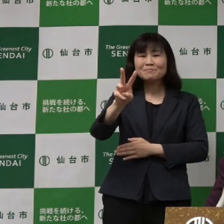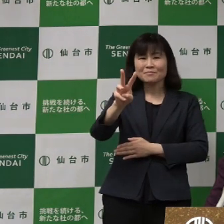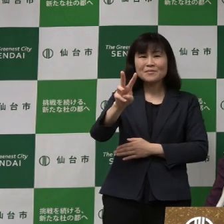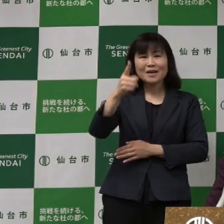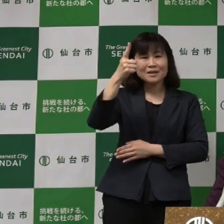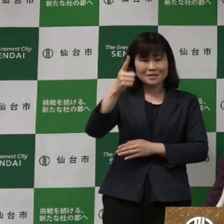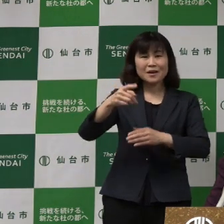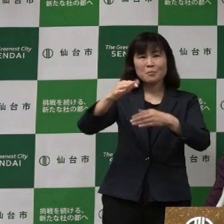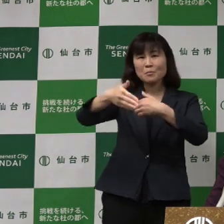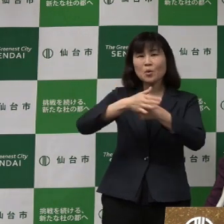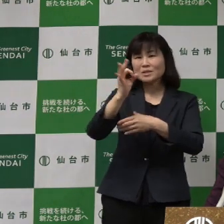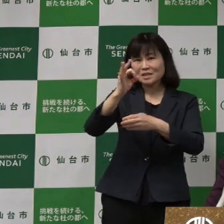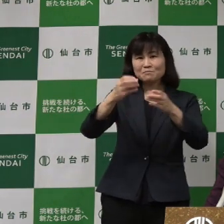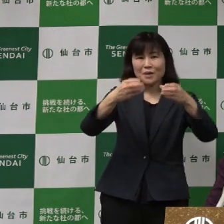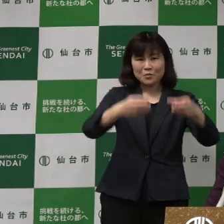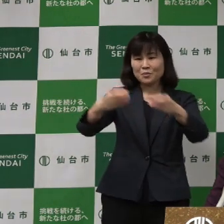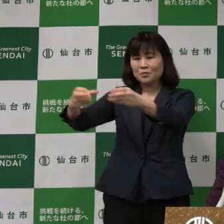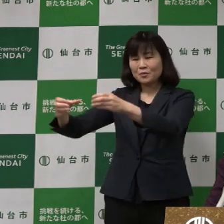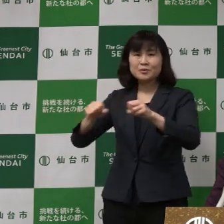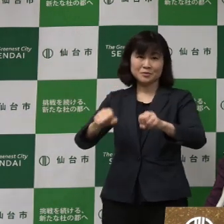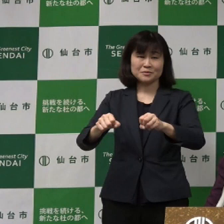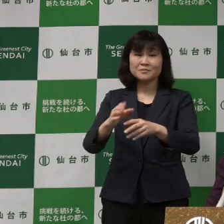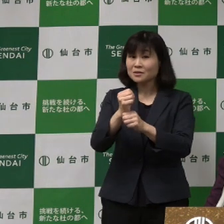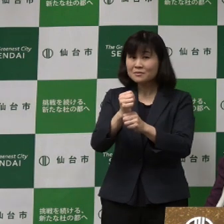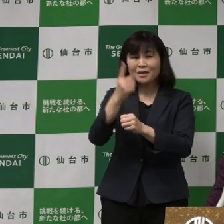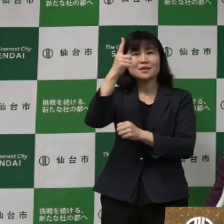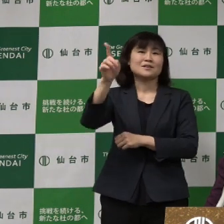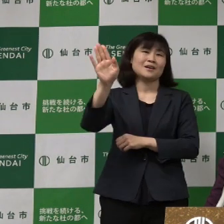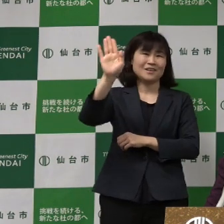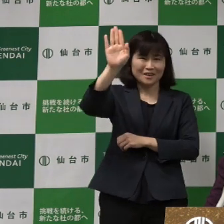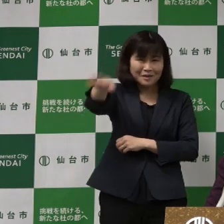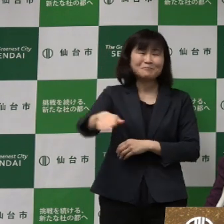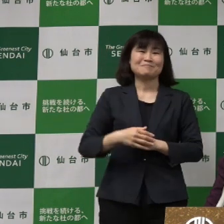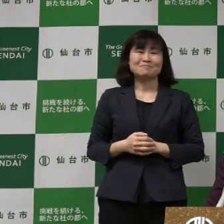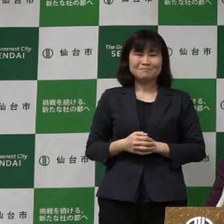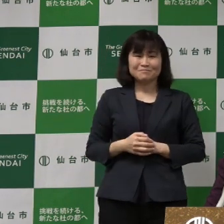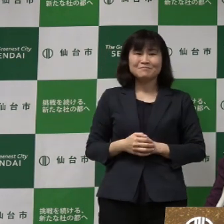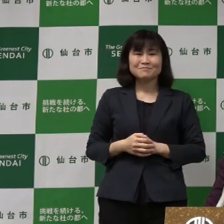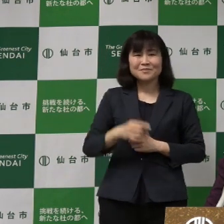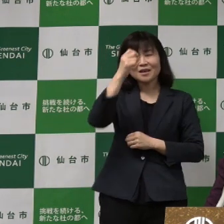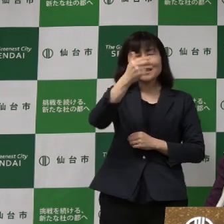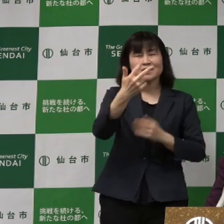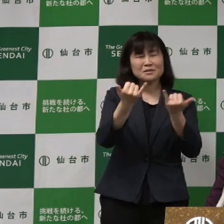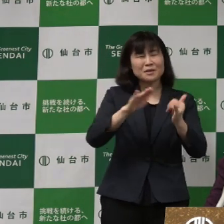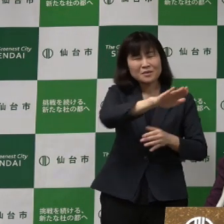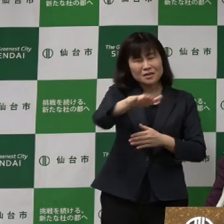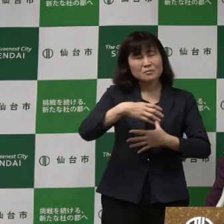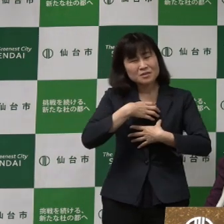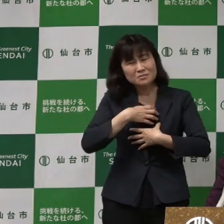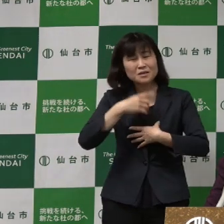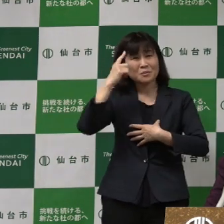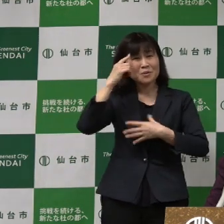。市民の皆様方も大変心を痛めておられると思いますけれども、ウクライナの皆様方のご支援